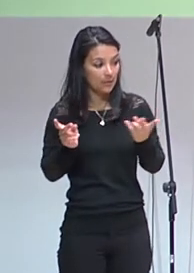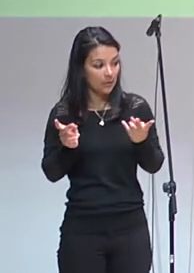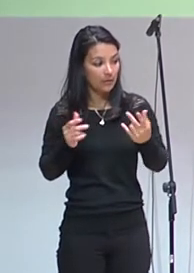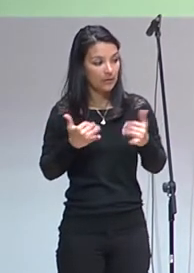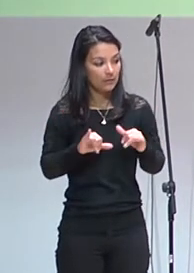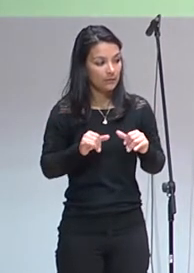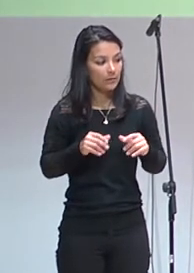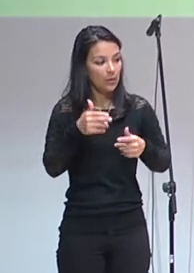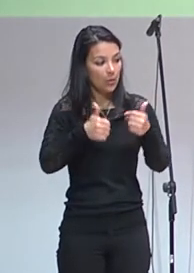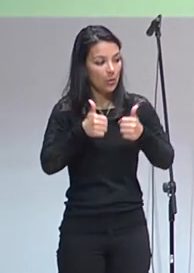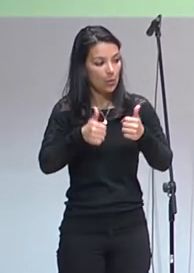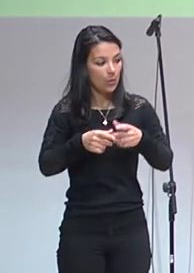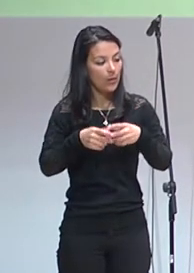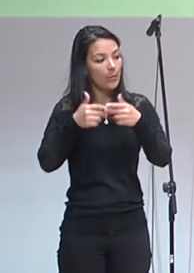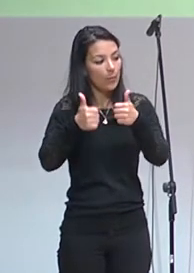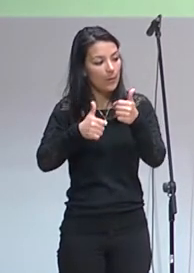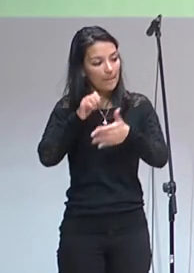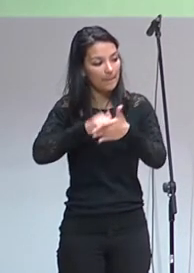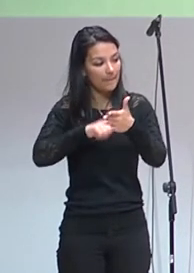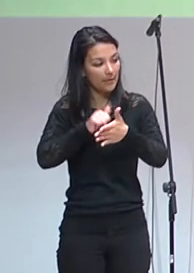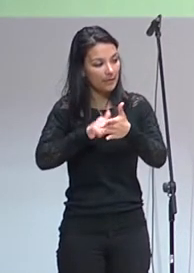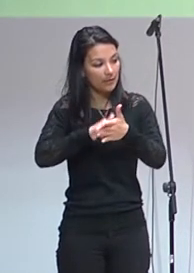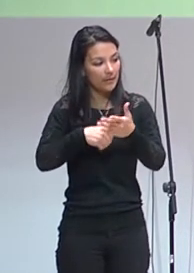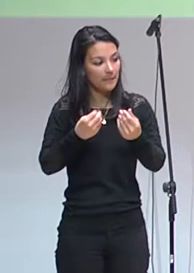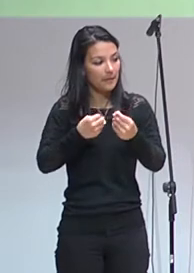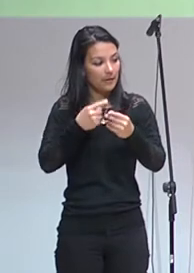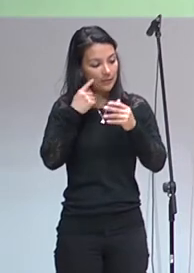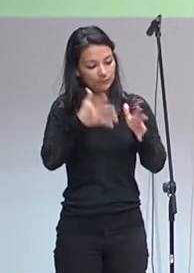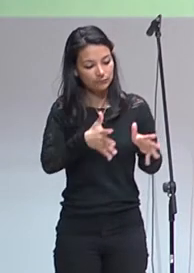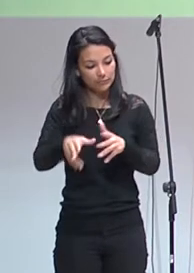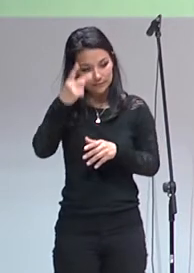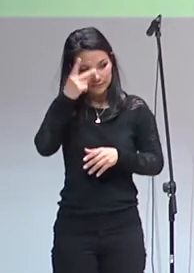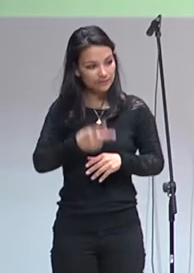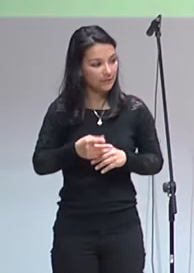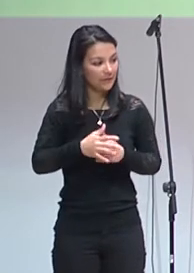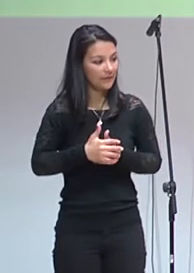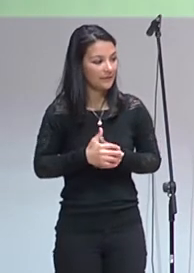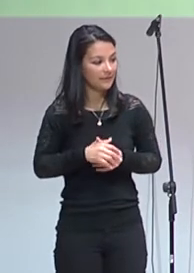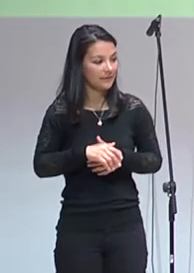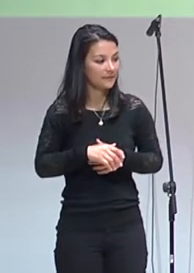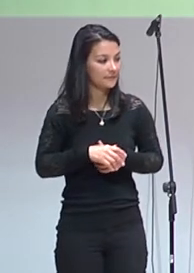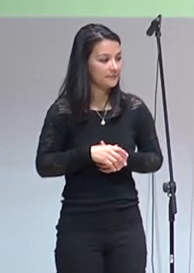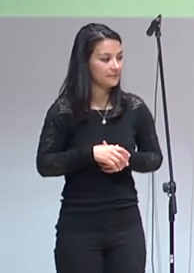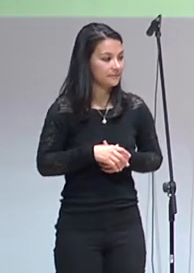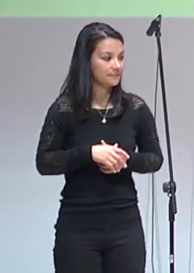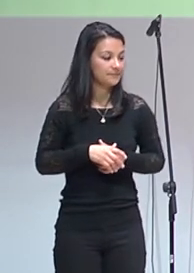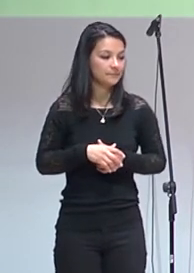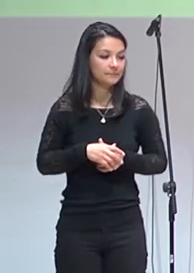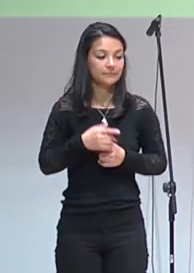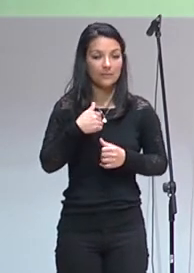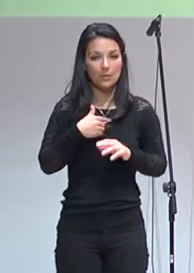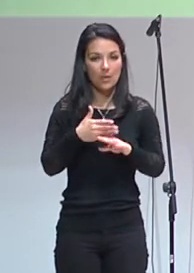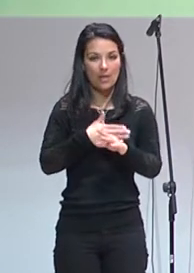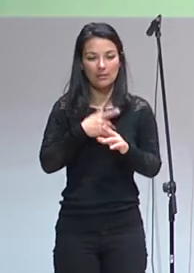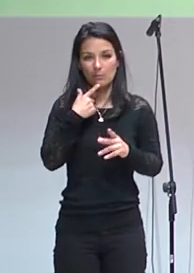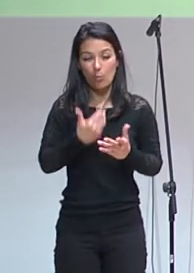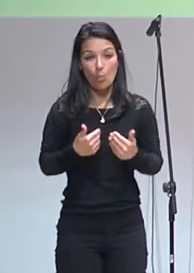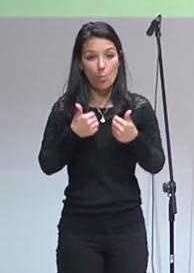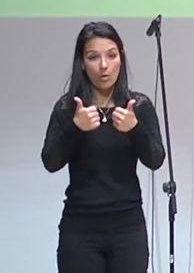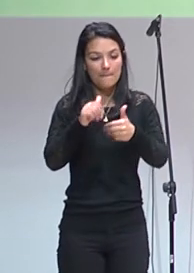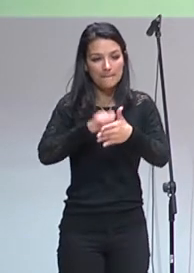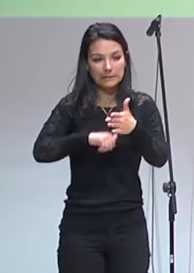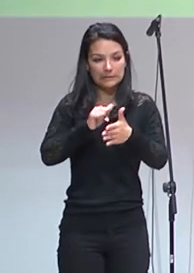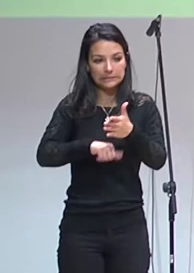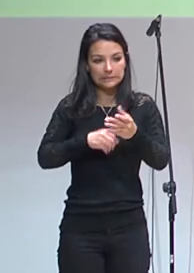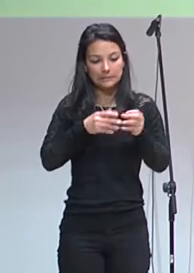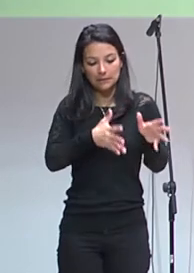es un buen material didáctico para enseñar la historia? José. Bueno, un buen material didáctico para enseñar